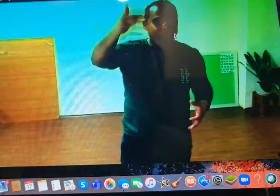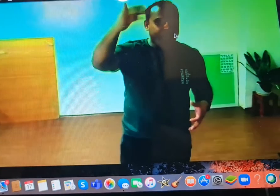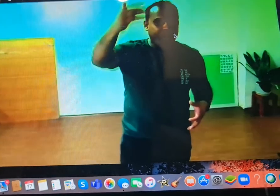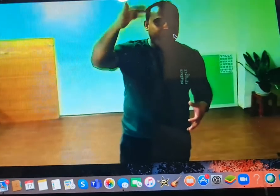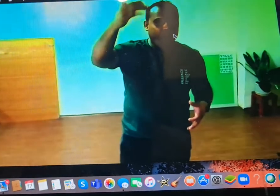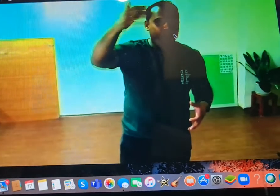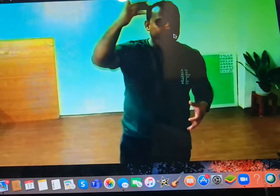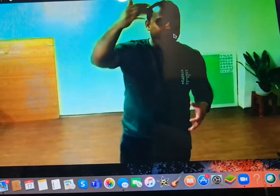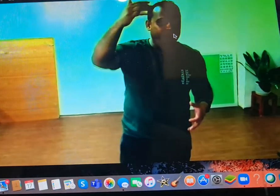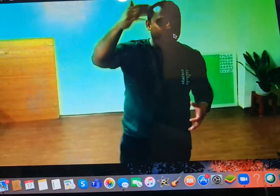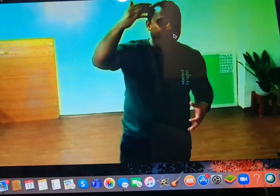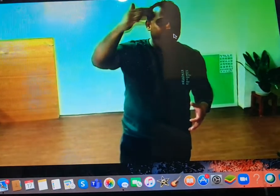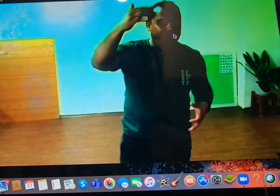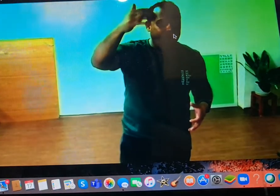श्रेयांशी डॉन शेक्योर कैमरा,